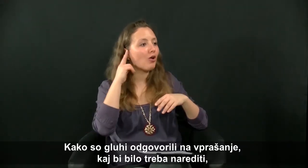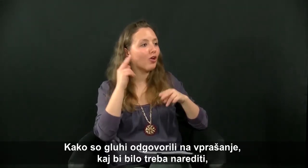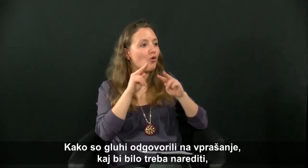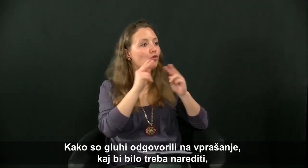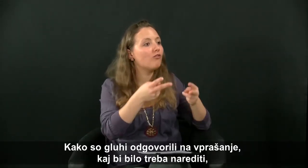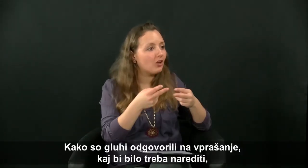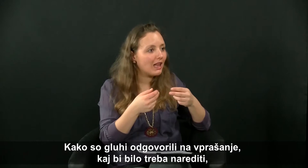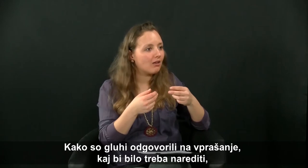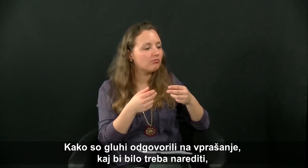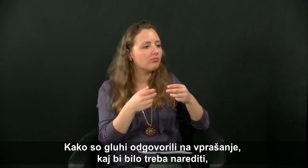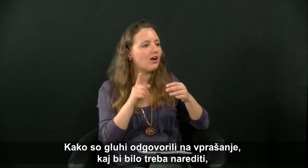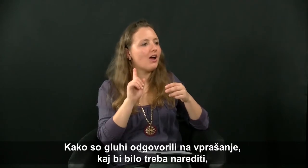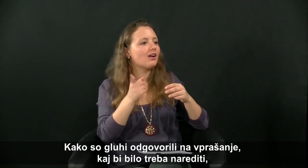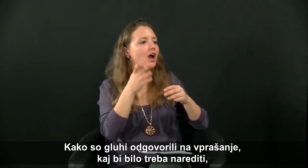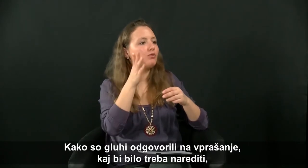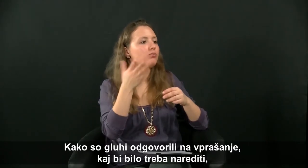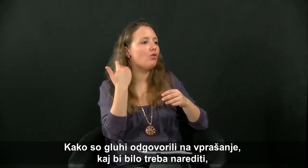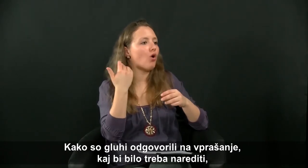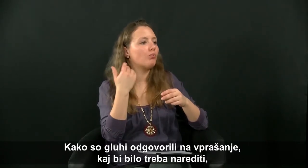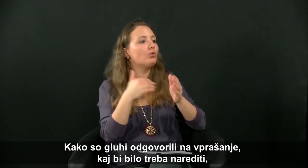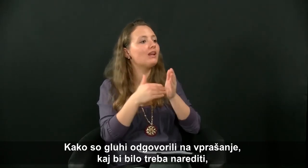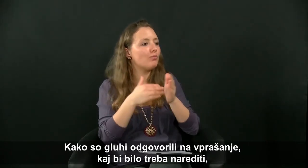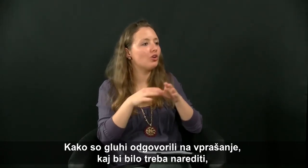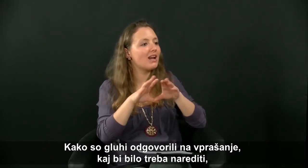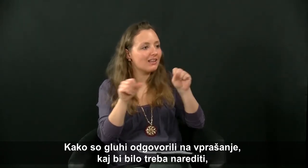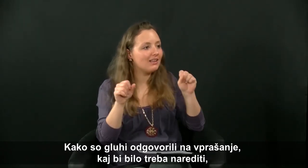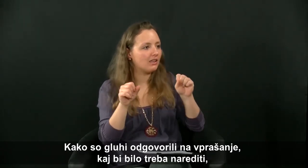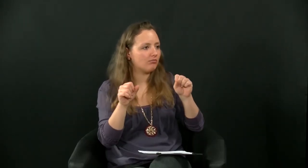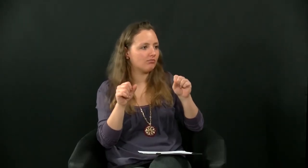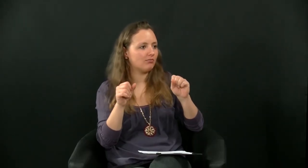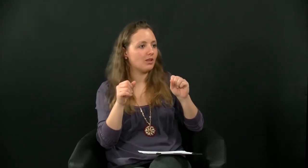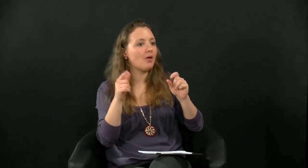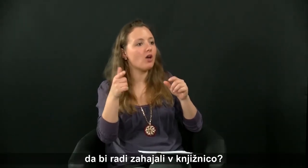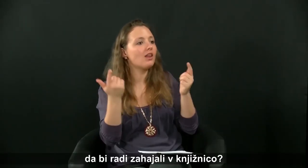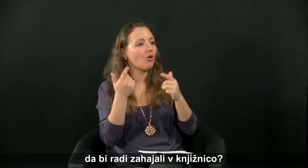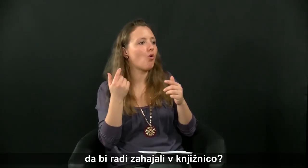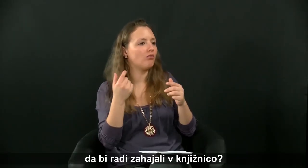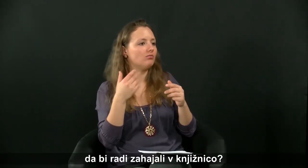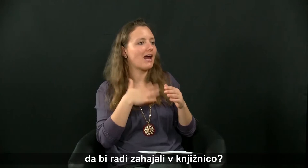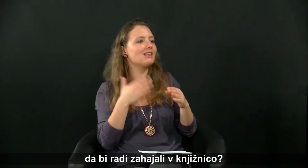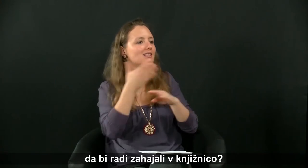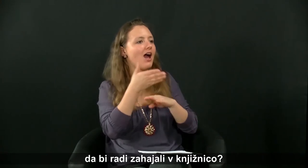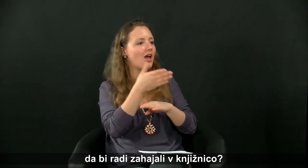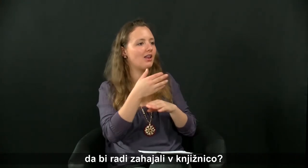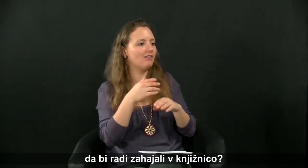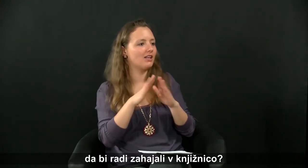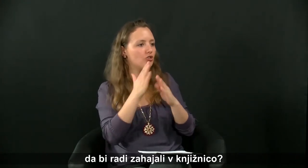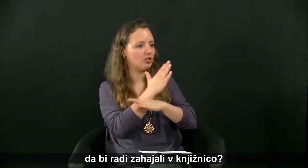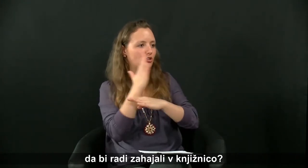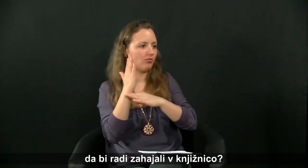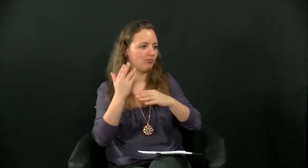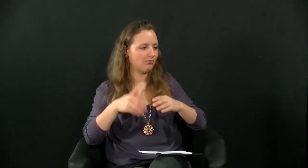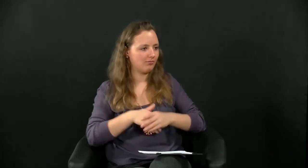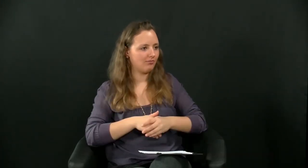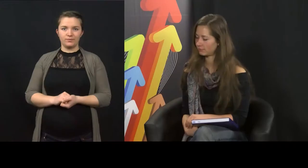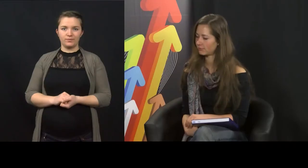Kako to pa gluhi odgovorili? Kaj bi bilo potrebno narediti, da bi oni lahko radi zahajali v